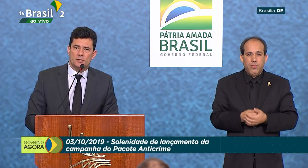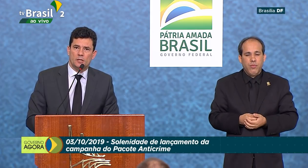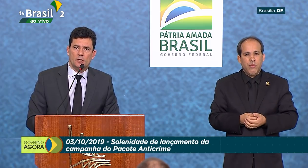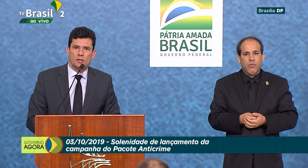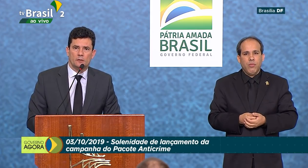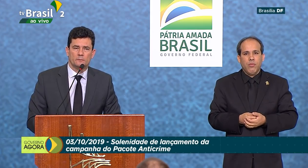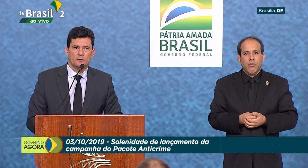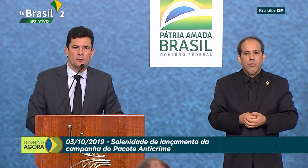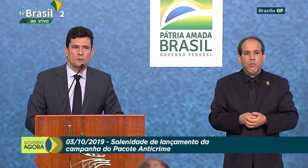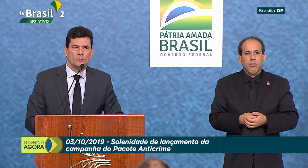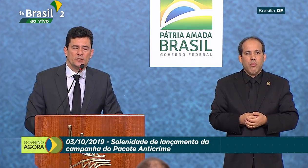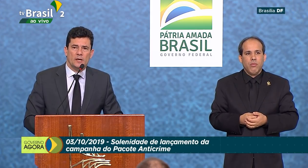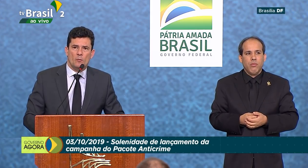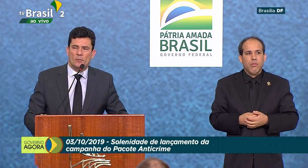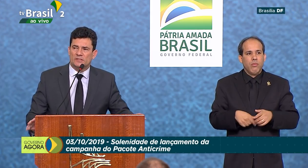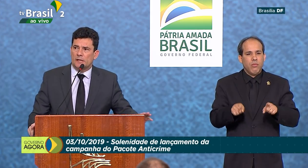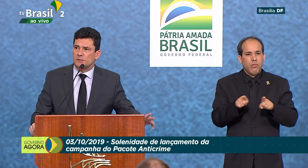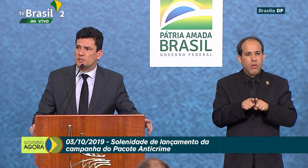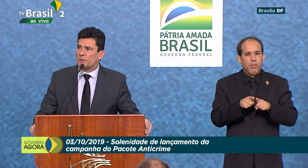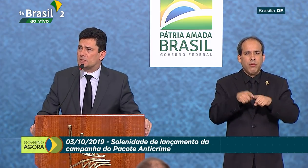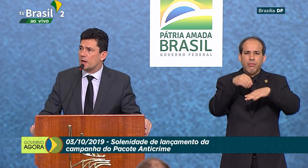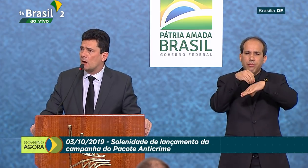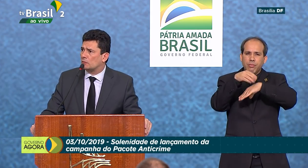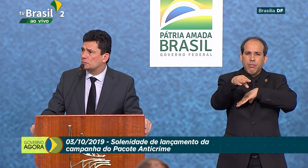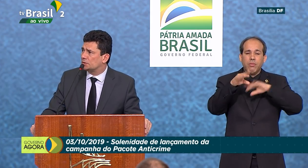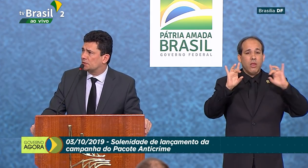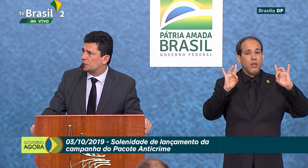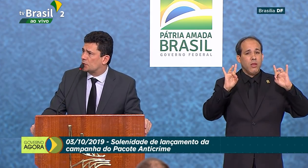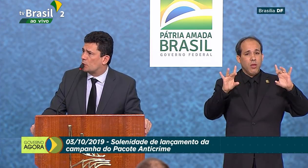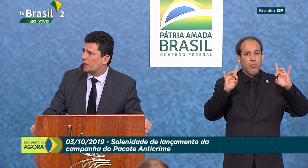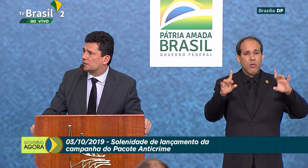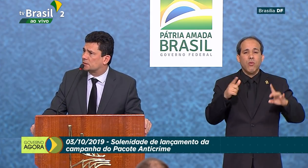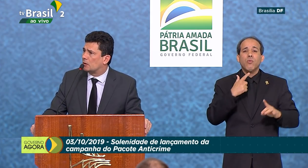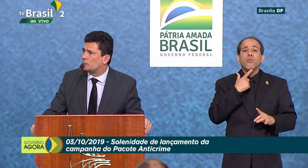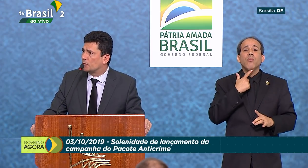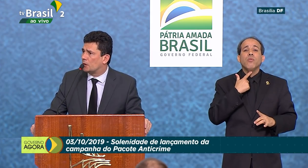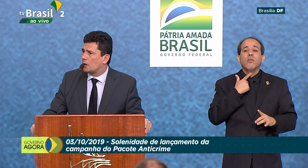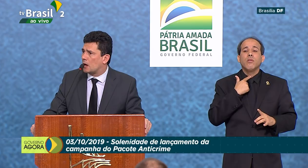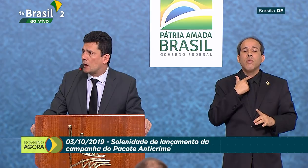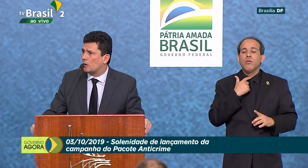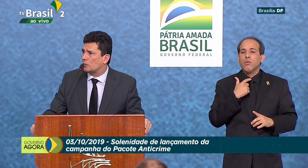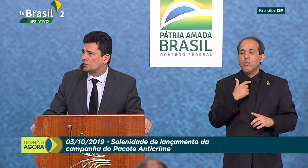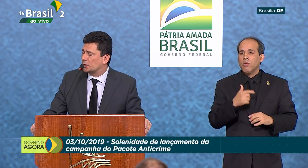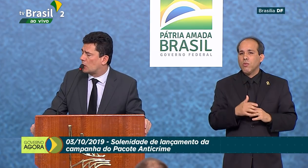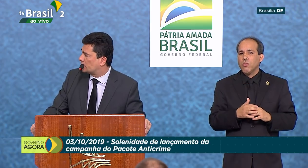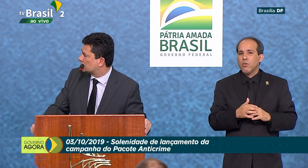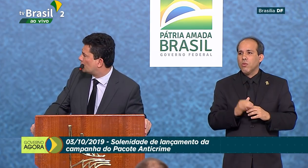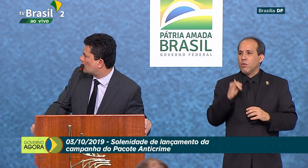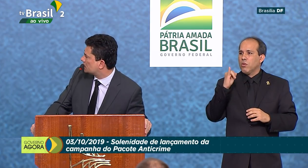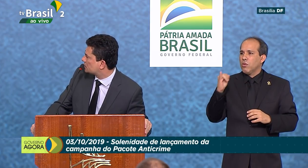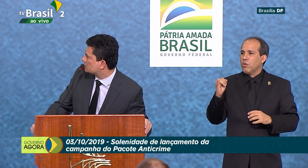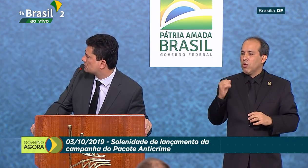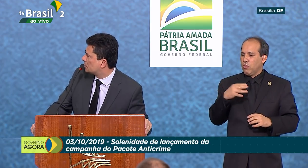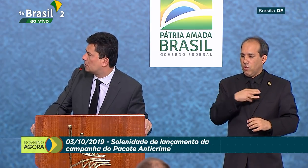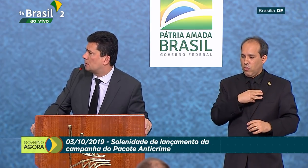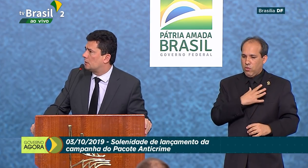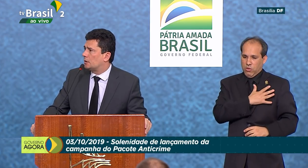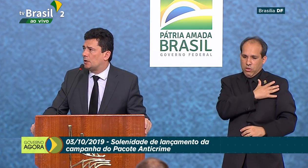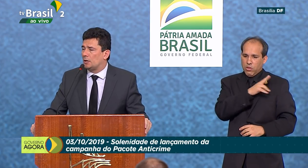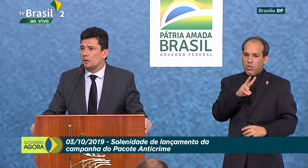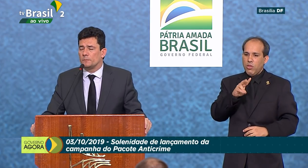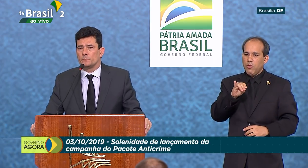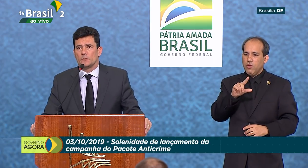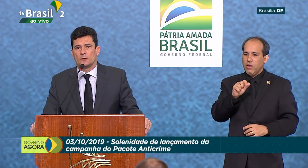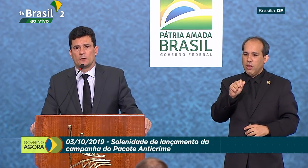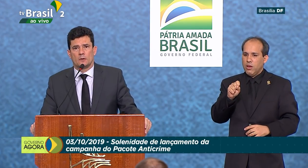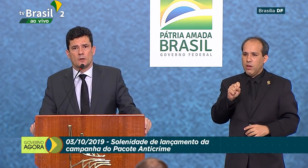Gostaria aqui de mandar uma mensagem especial de desejo de recuperação ao general Vilas Boas,